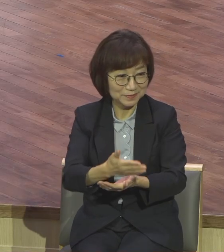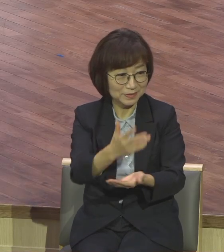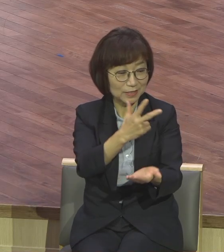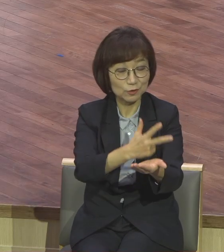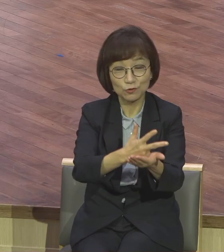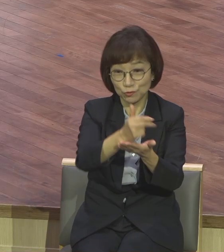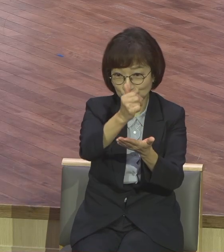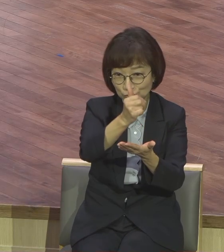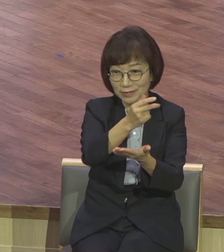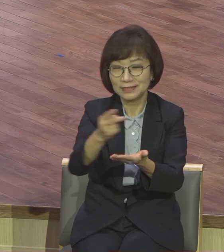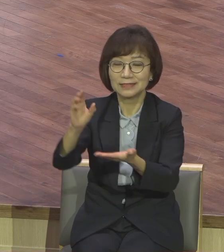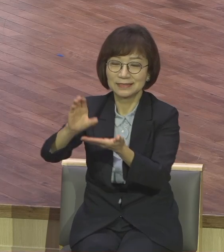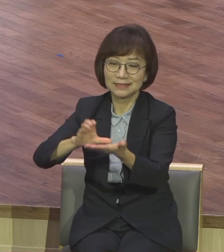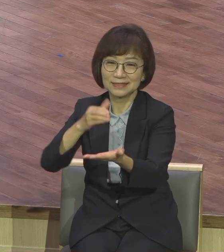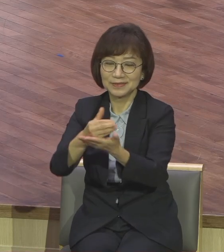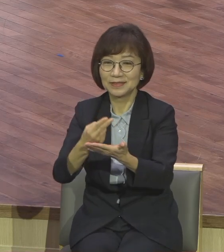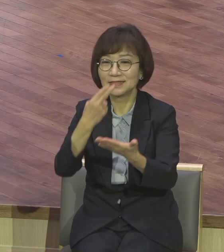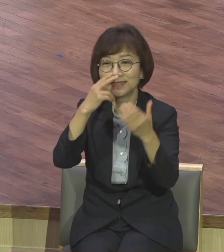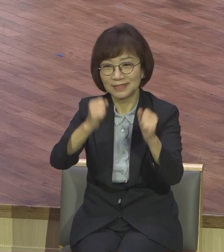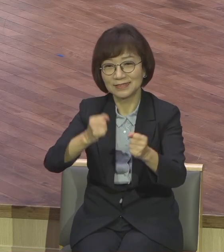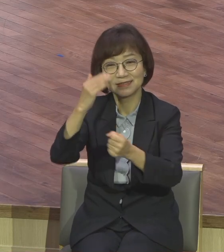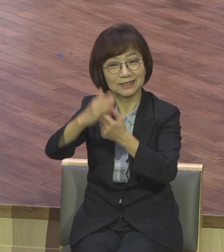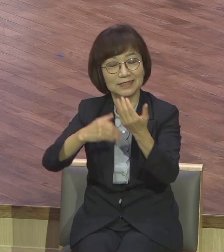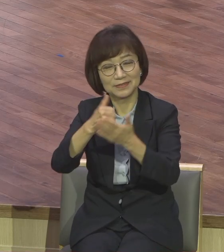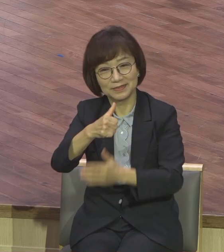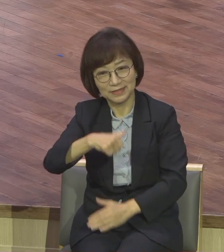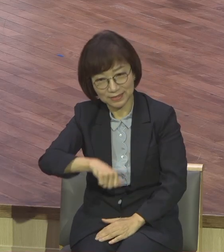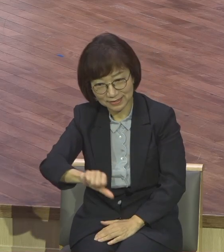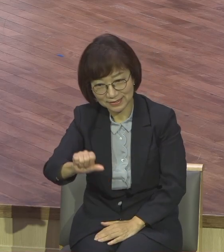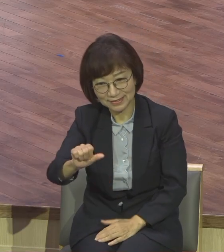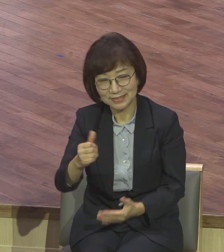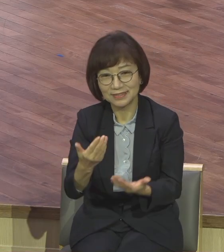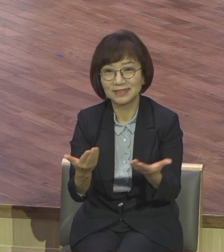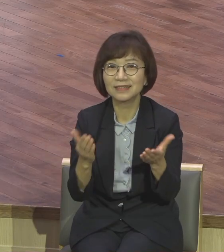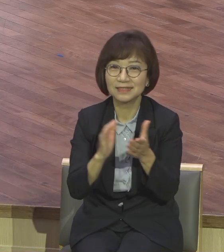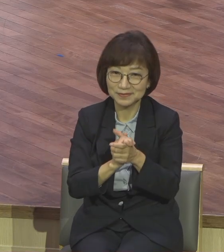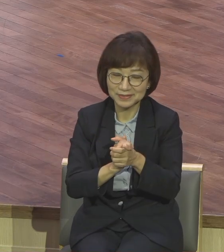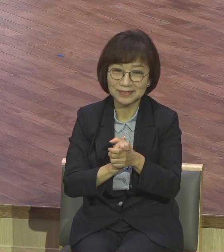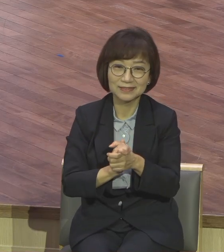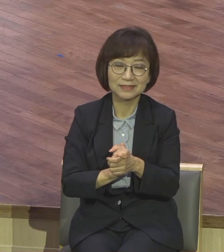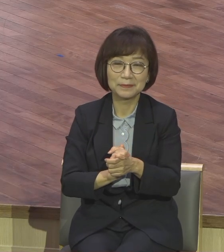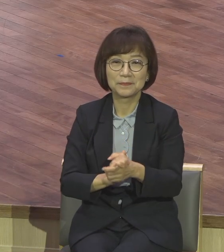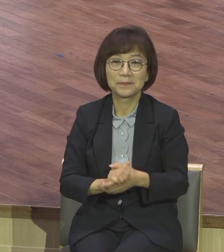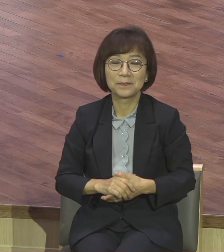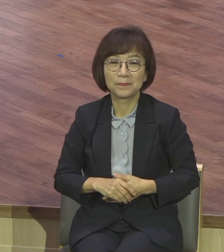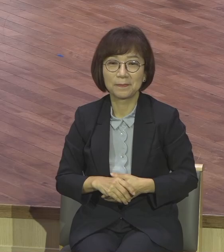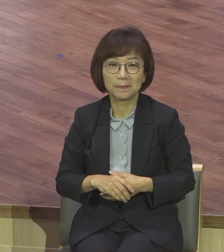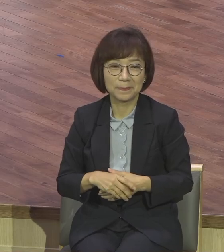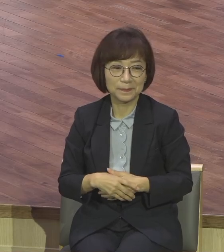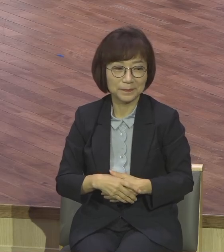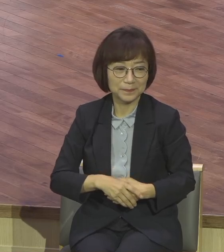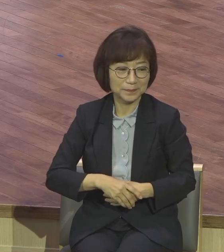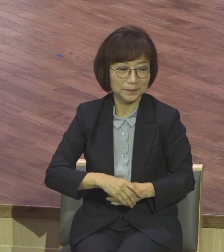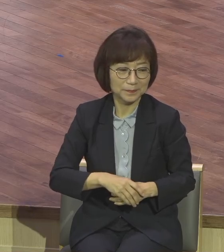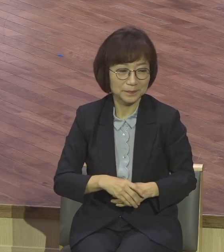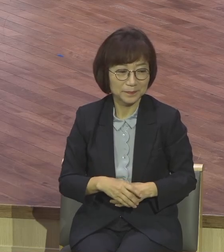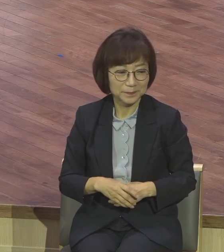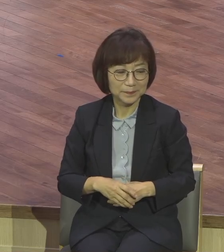주는 그리스도시요 살아계신 하나님의 아들이십니다. 아멘. 우리